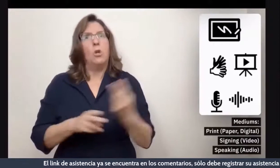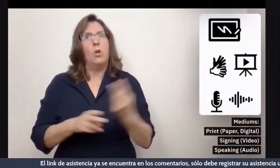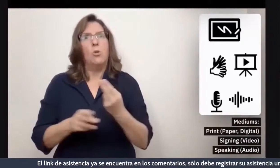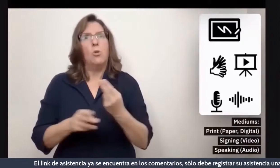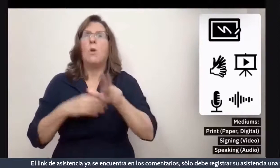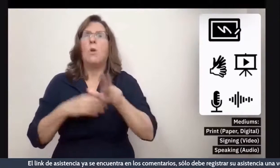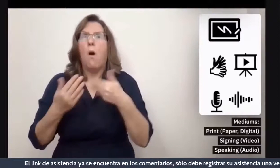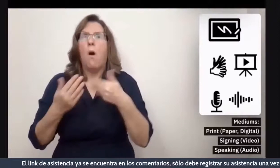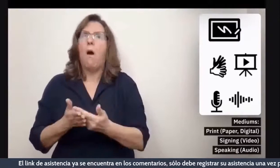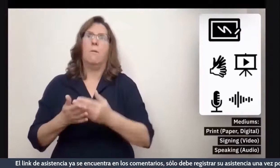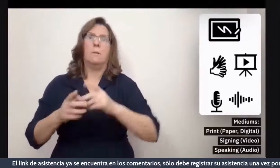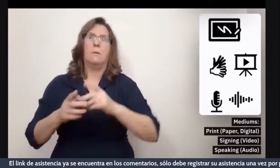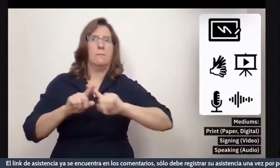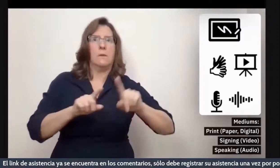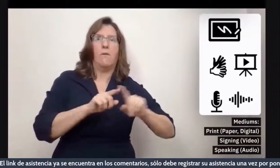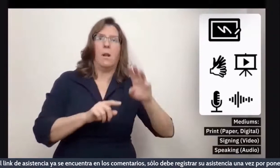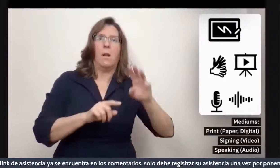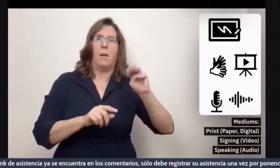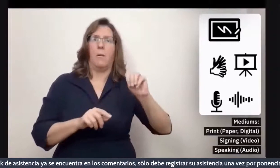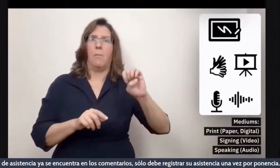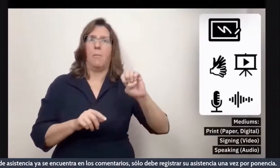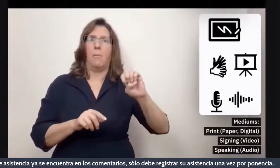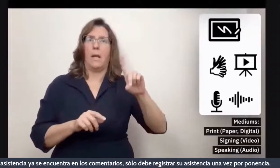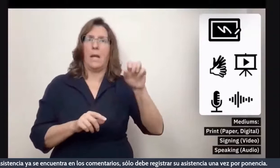que mejora el aprendizaje.